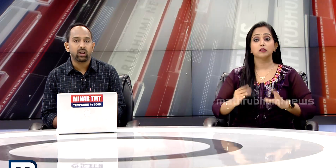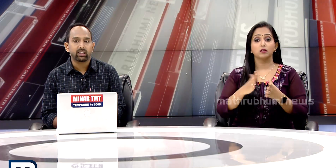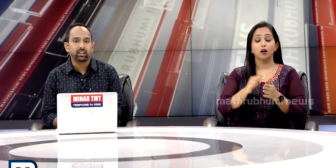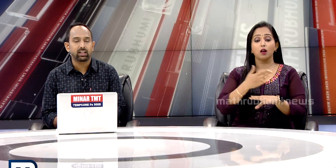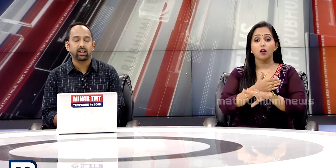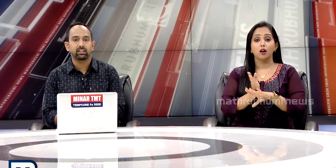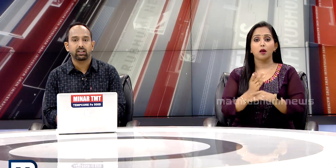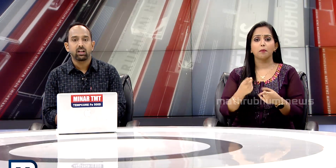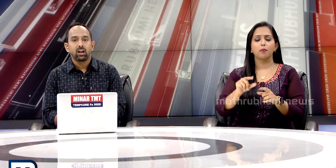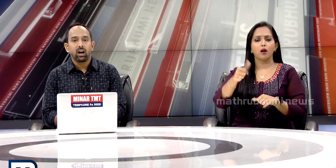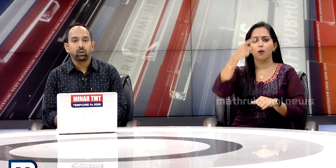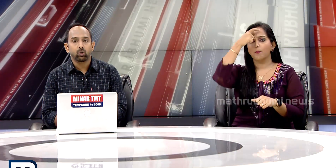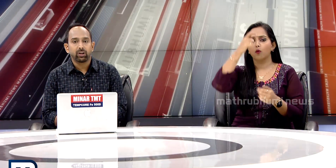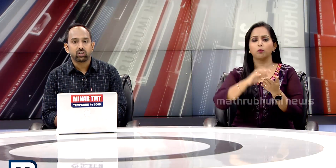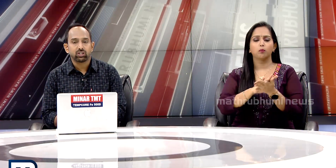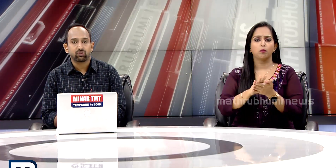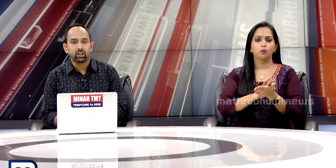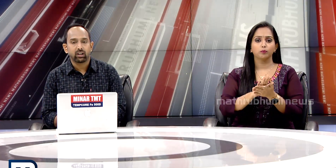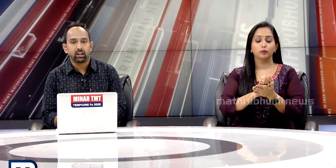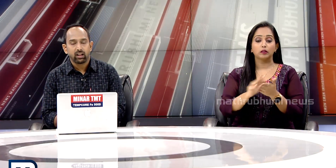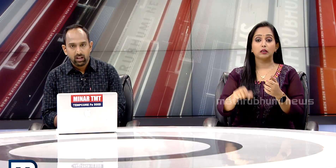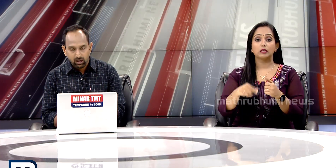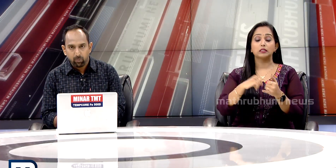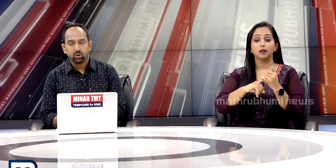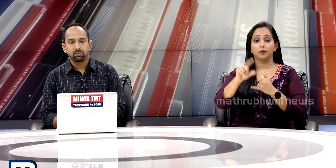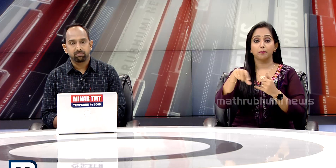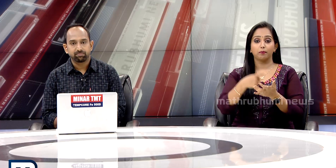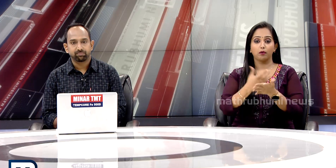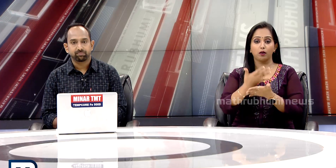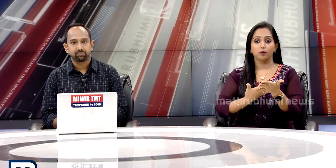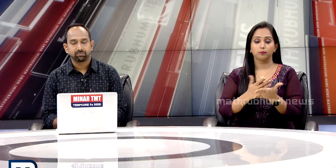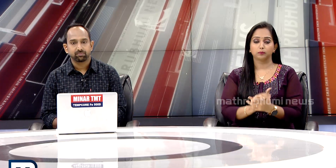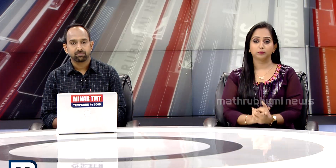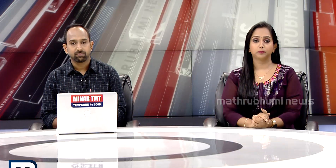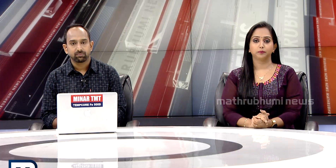പ്രത്യാഘാതങ്ങൾ ഉണ്ടാക്കിയിട്ടില്ല എന്നാണ് ആരോഗ്യവകുപ്പ് അഡീഷണൽ ചീഫ് സെക്രട്ടറിയുടെ റിപ്പോർട്ട്.